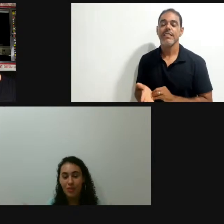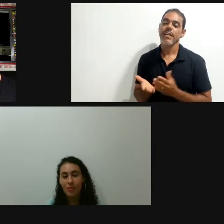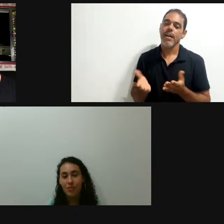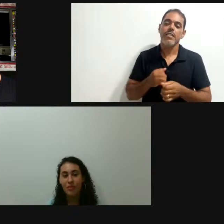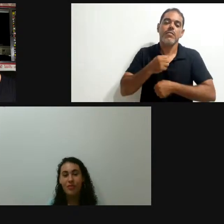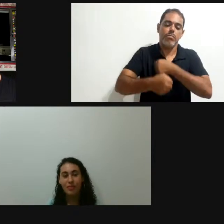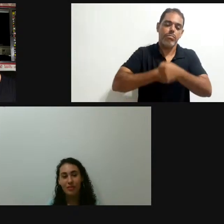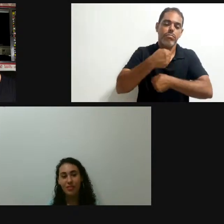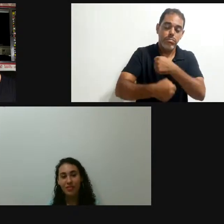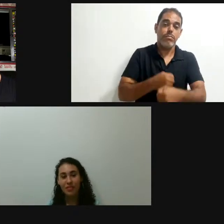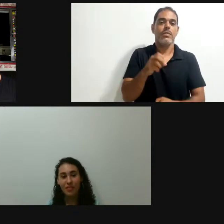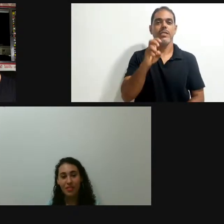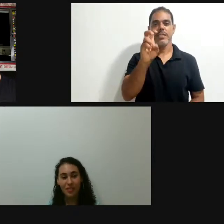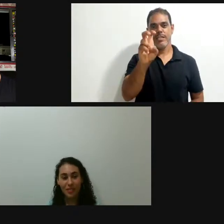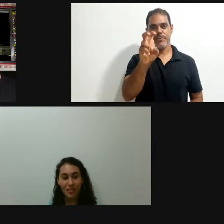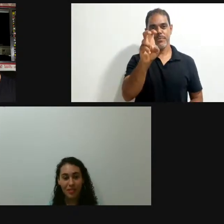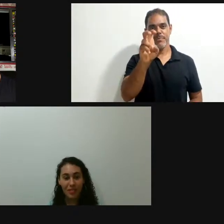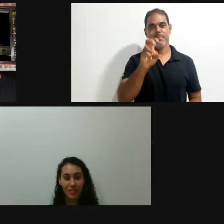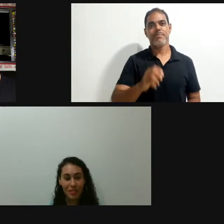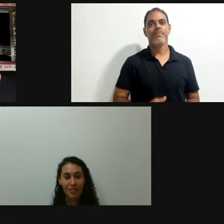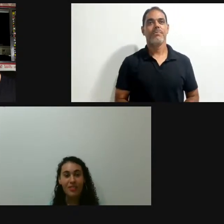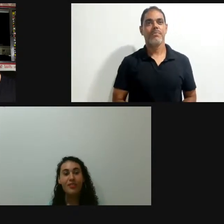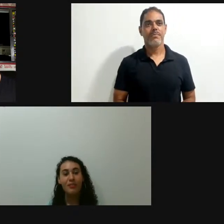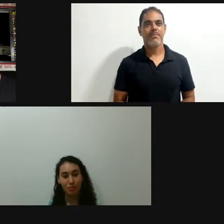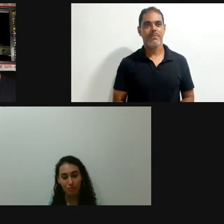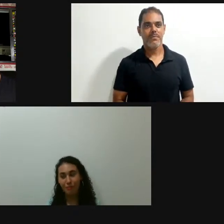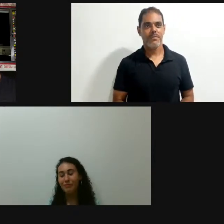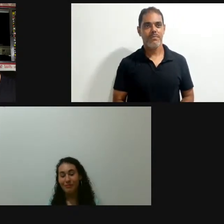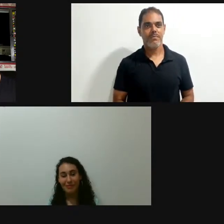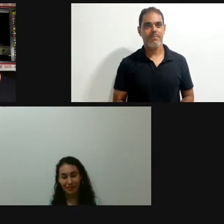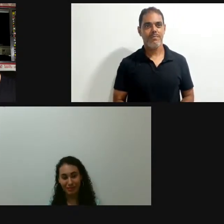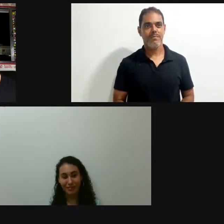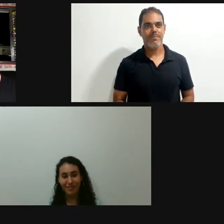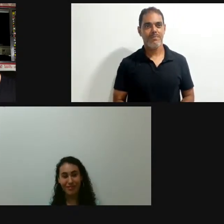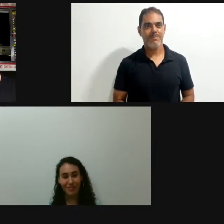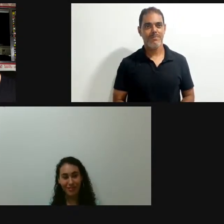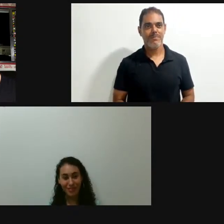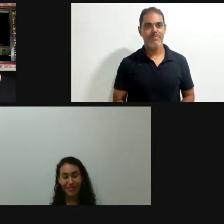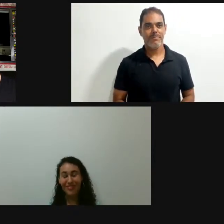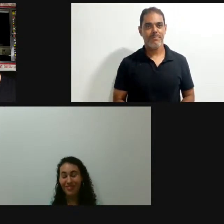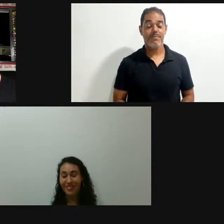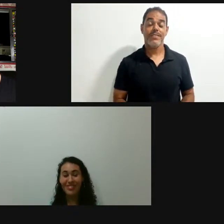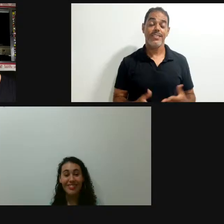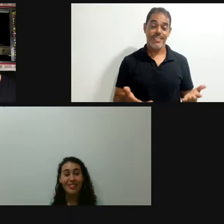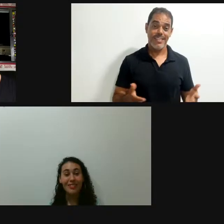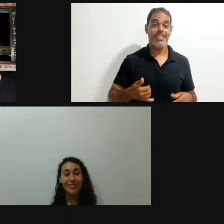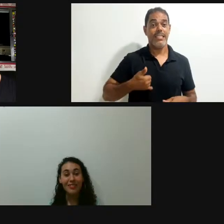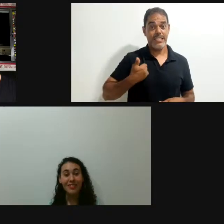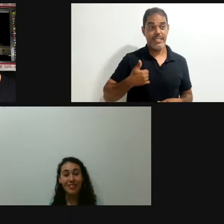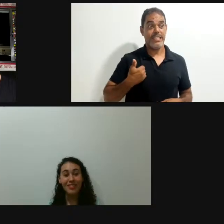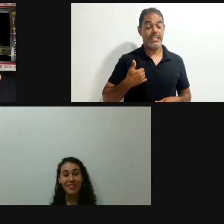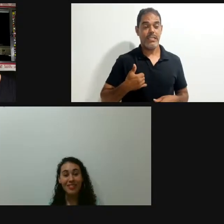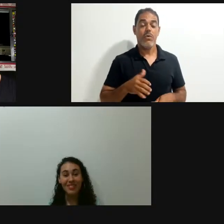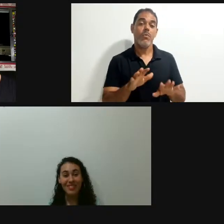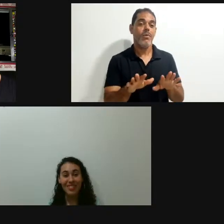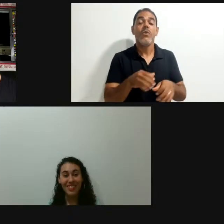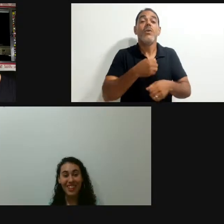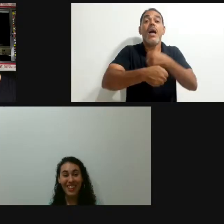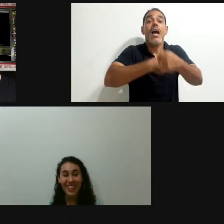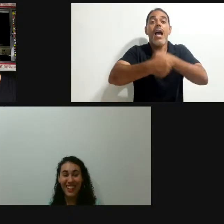anos. Caramba, que da hora, 18 anos aí na luta, eu tô com